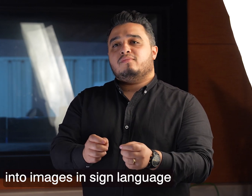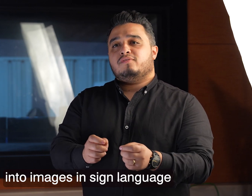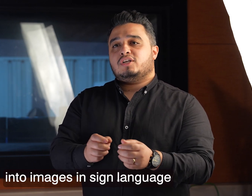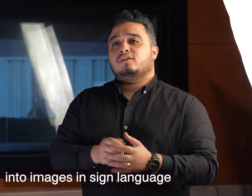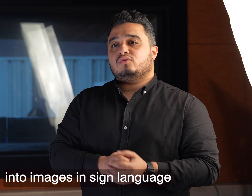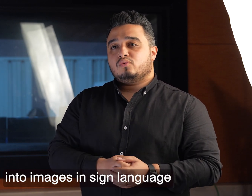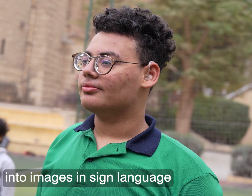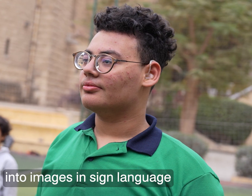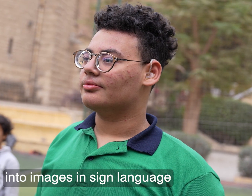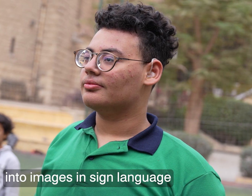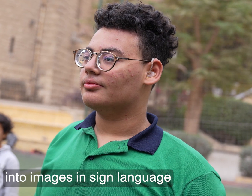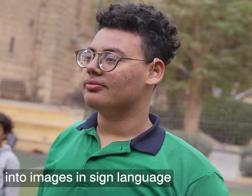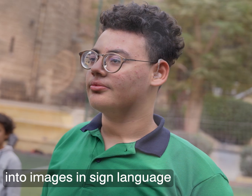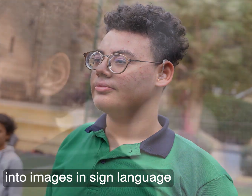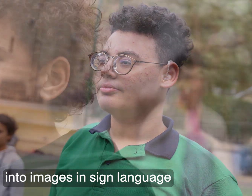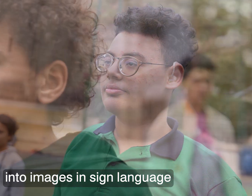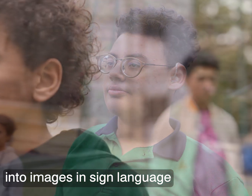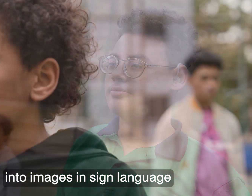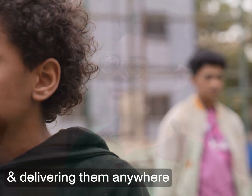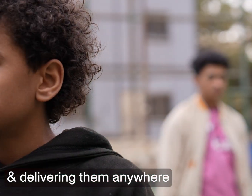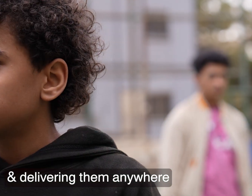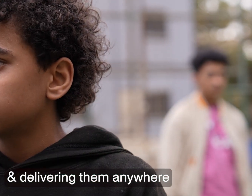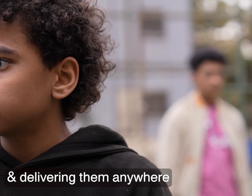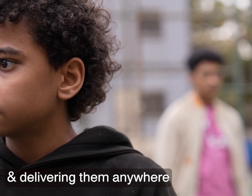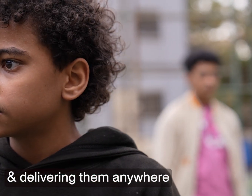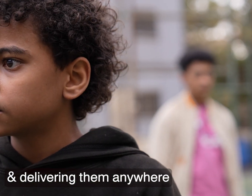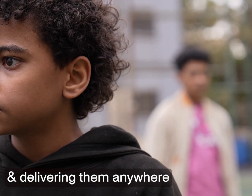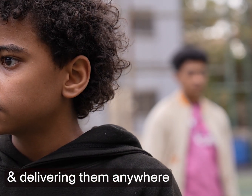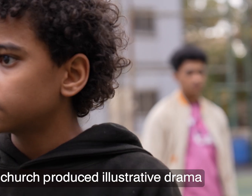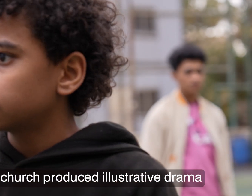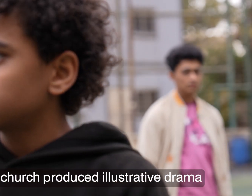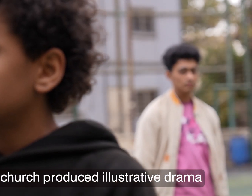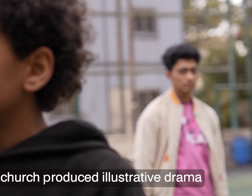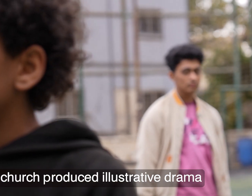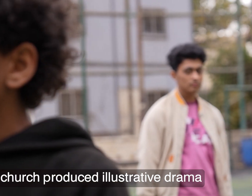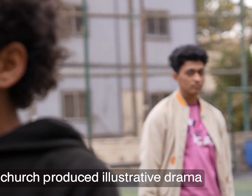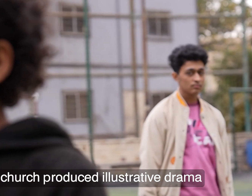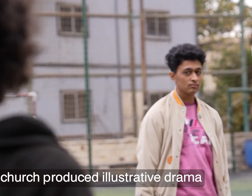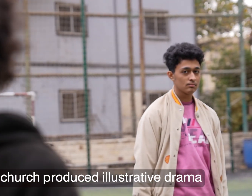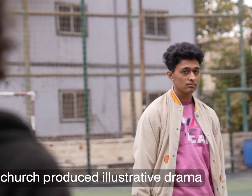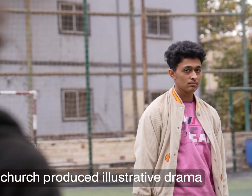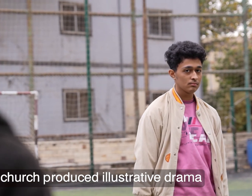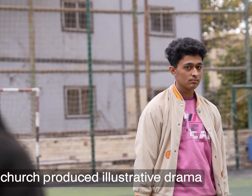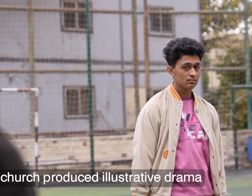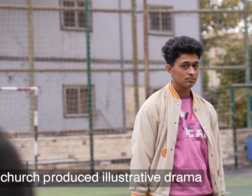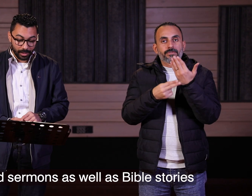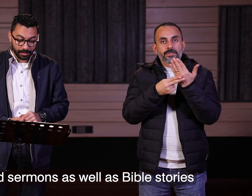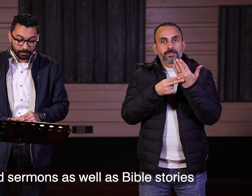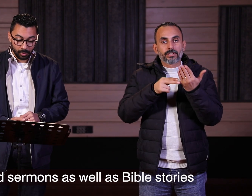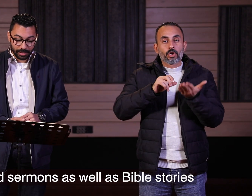في شكل صورة في لغتهم عشان يوصلهم في كل مكهنة أنتجت الكنيسة الدراما التوضيحية والعظات